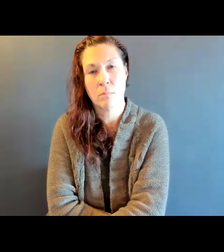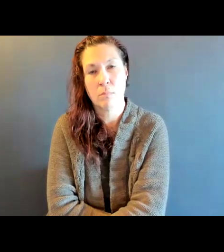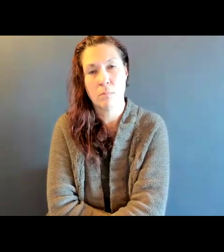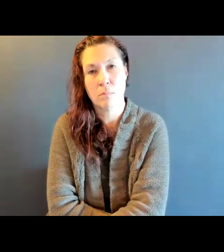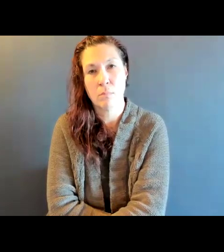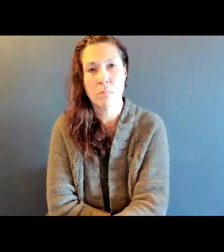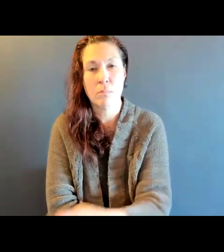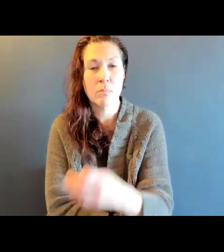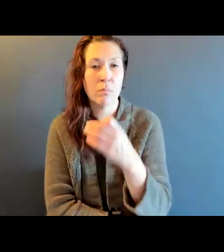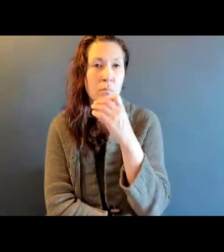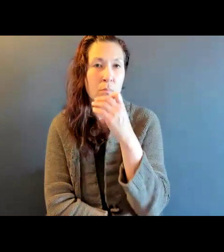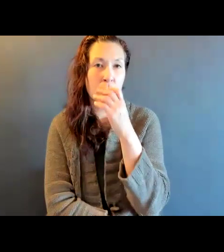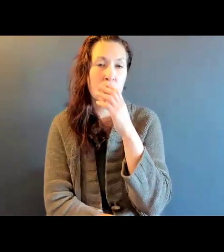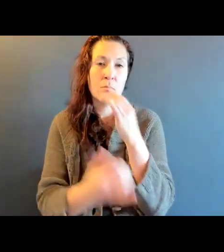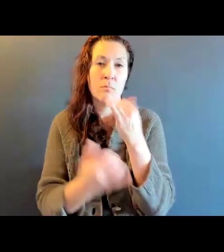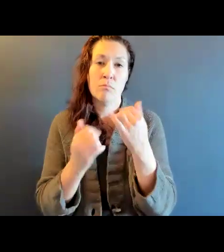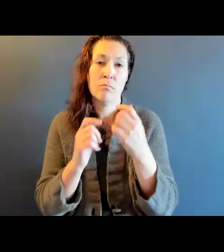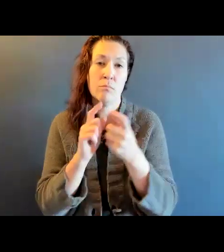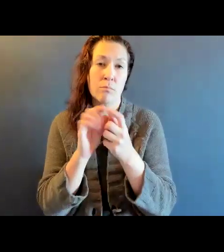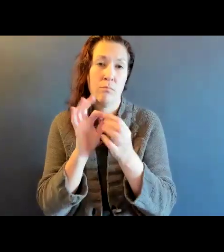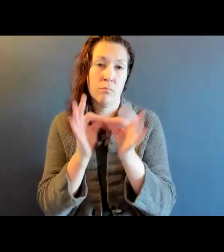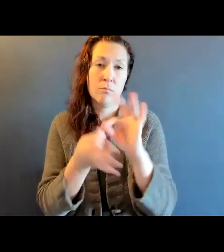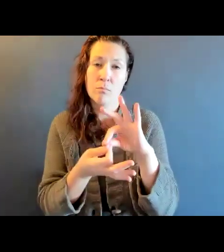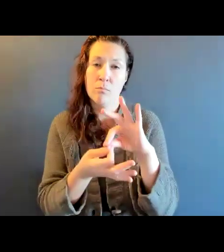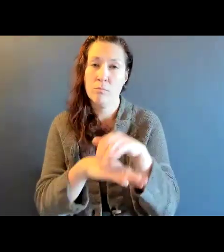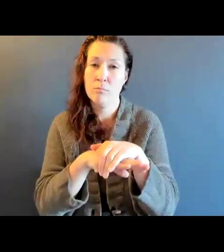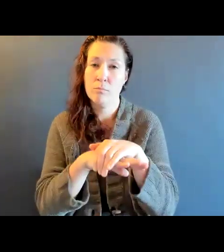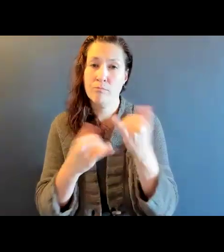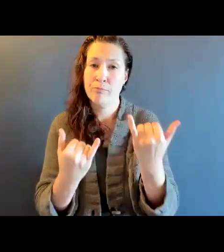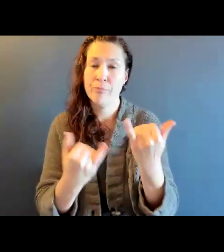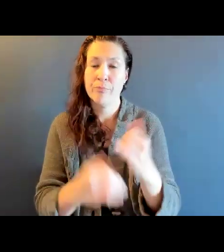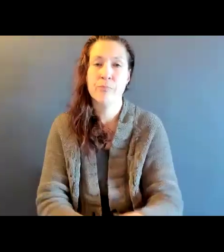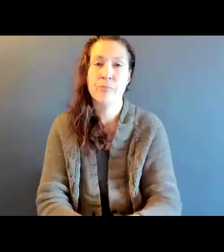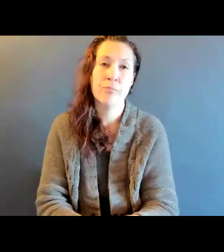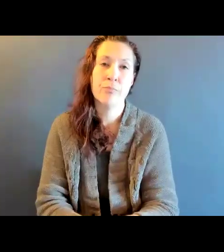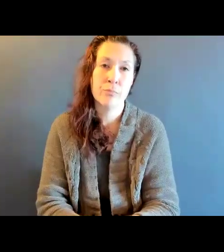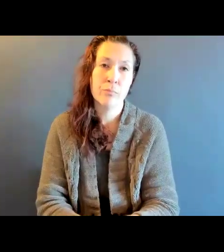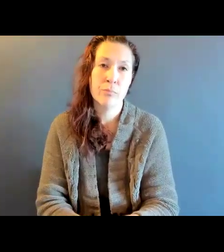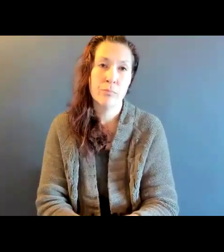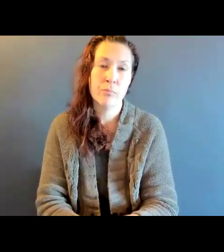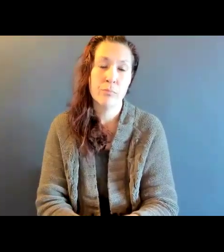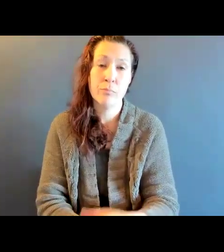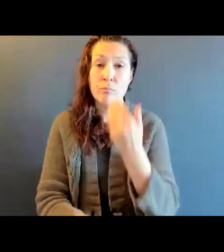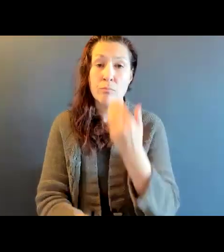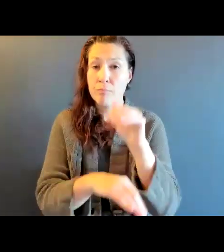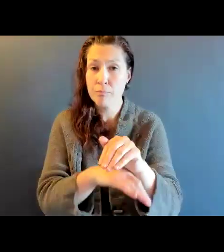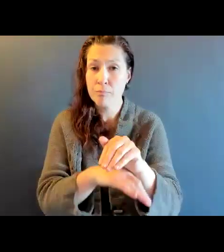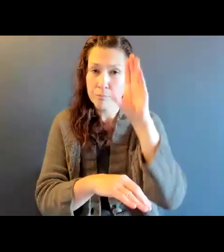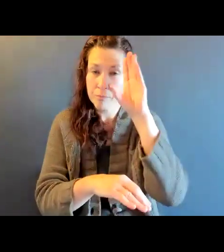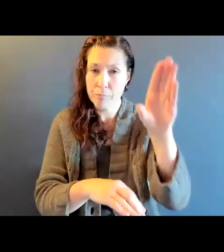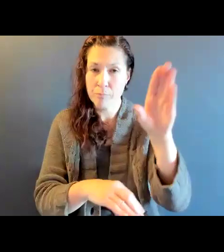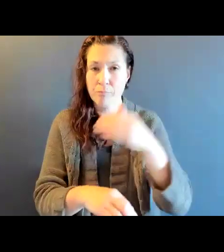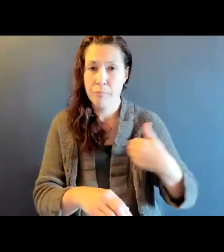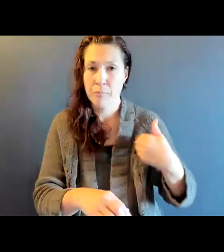Thank you very much. Now the translation is being provided into English, side translation. Good evening, members of the school committee. My name